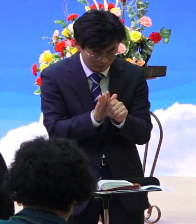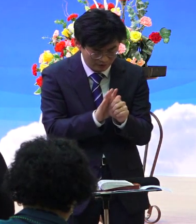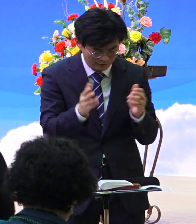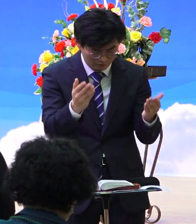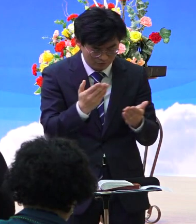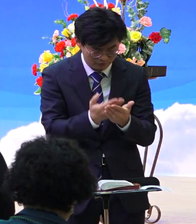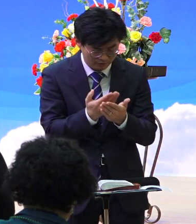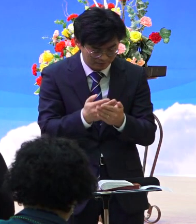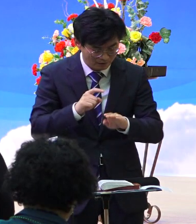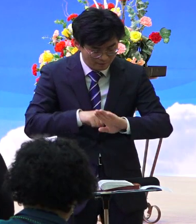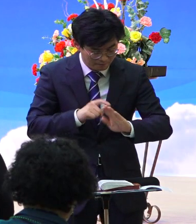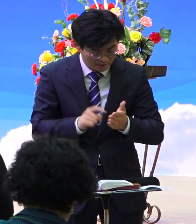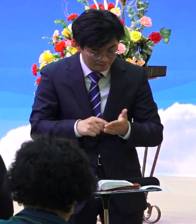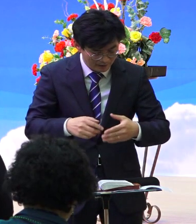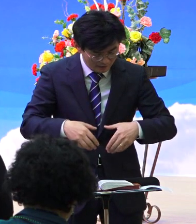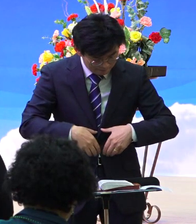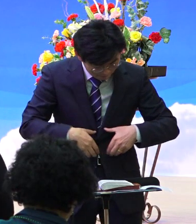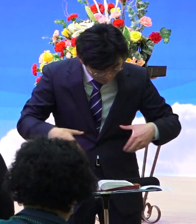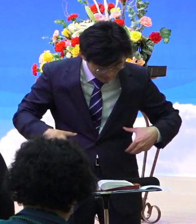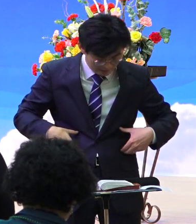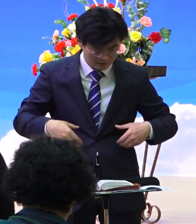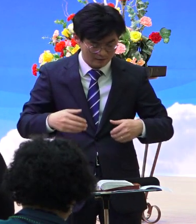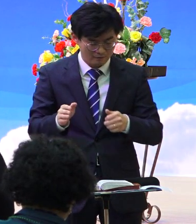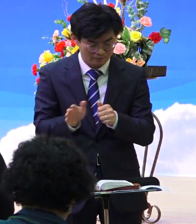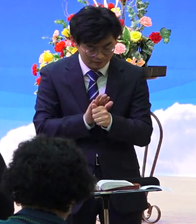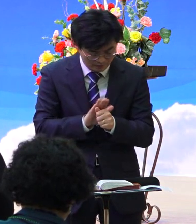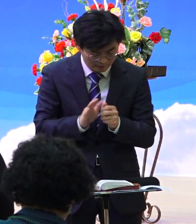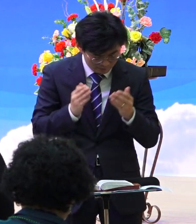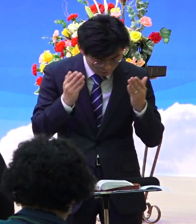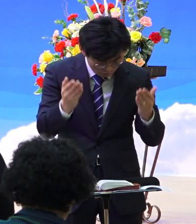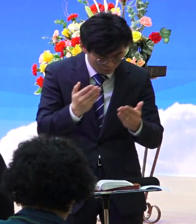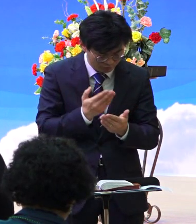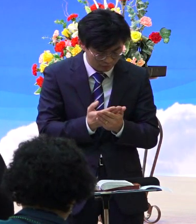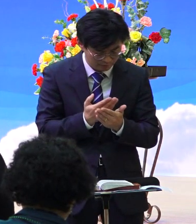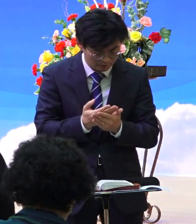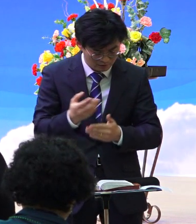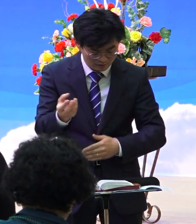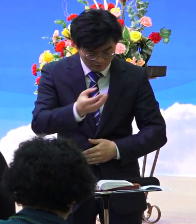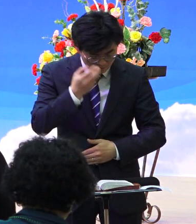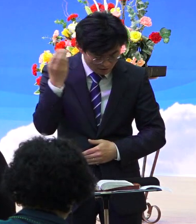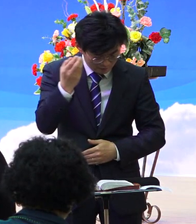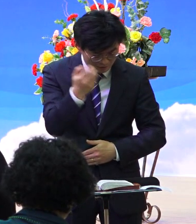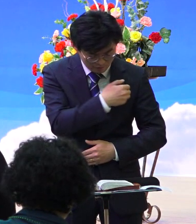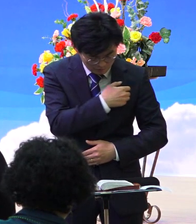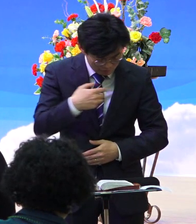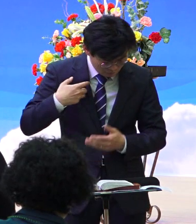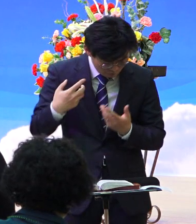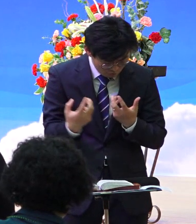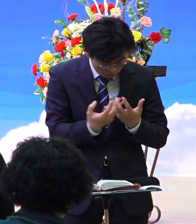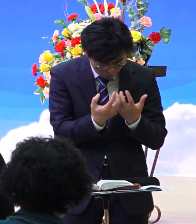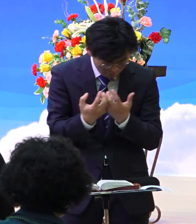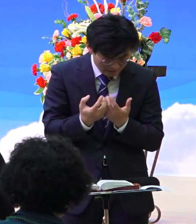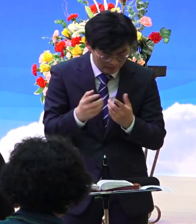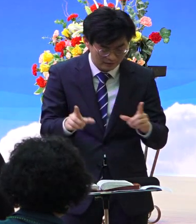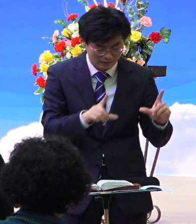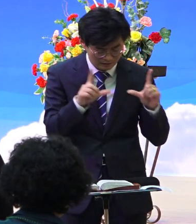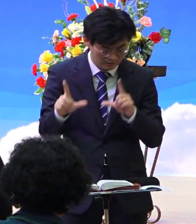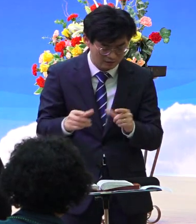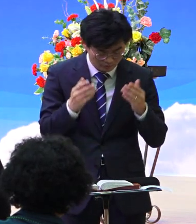마음의 평안을 주시고, 마음의 구원의 확신을 더하여 주시고, 성령의 충만함 가운데 살게 하여